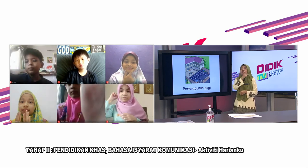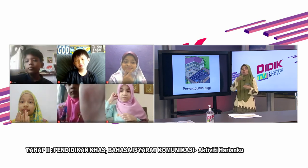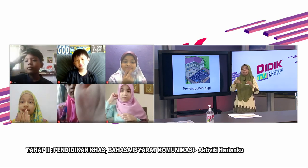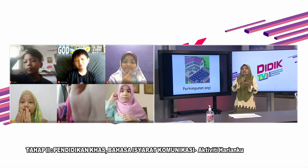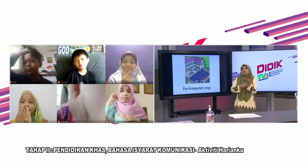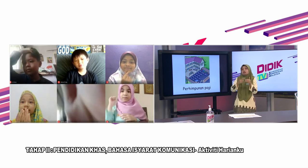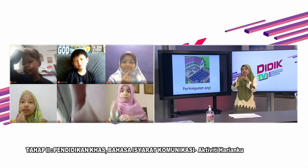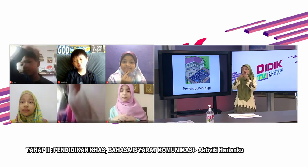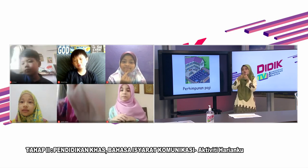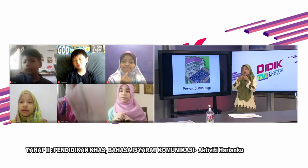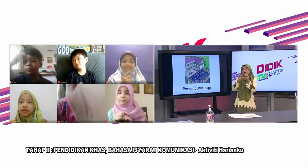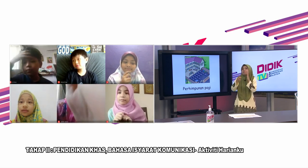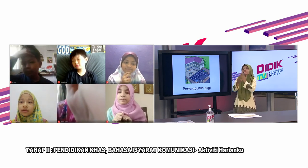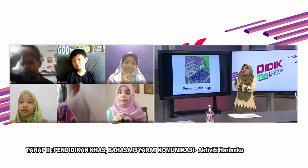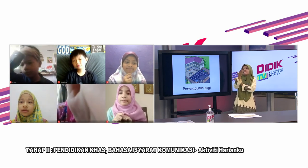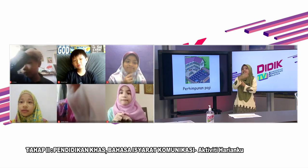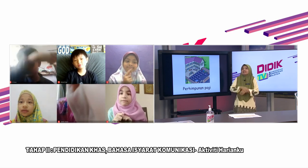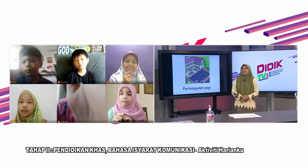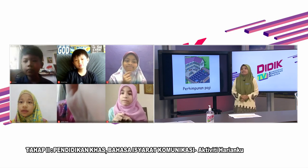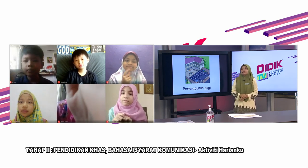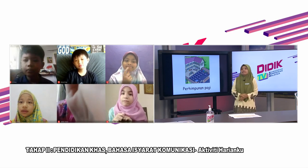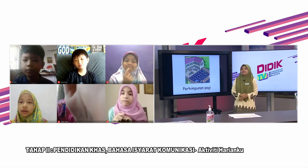Akifah, buat apa kita nombor satu pagi-pagi?